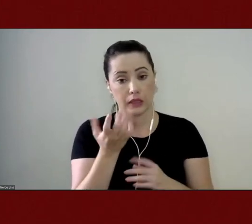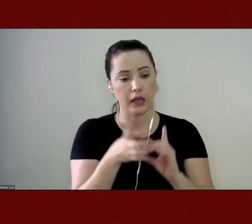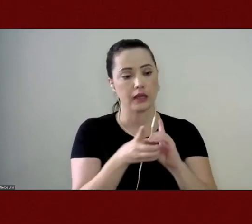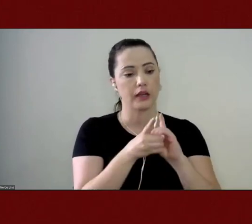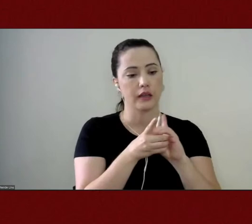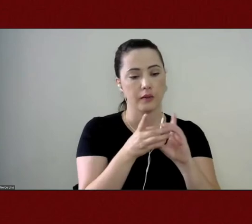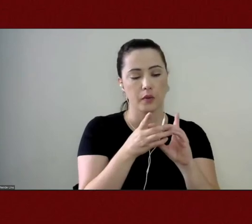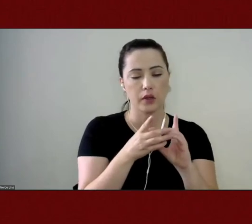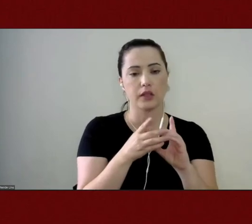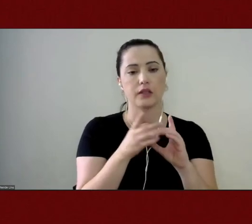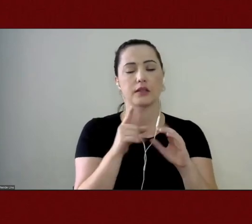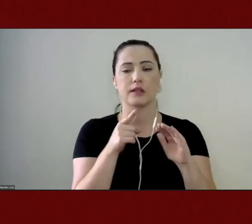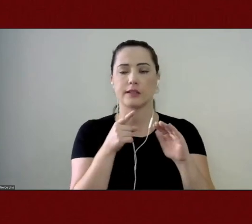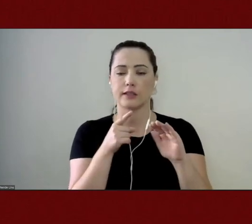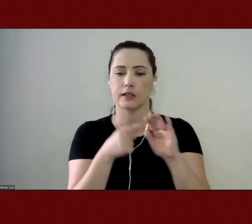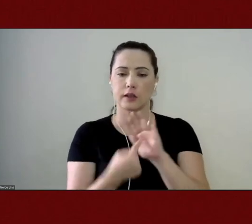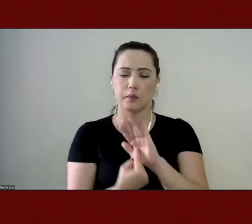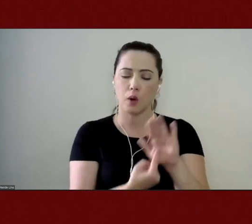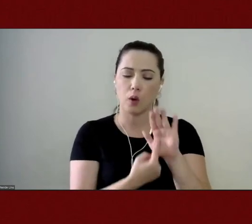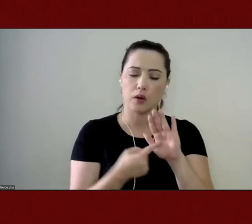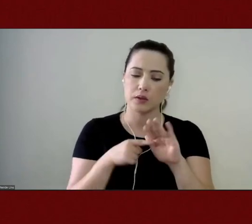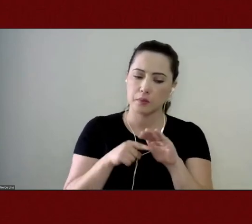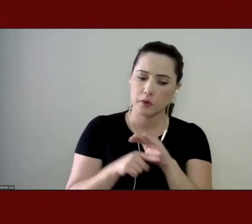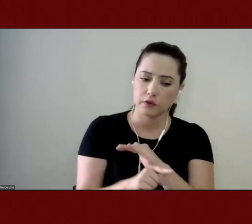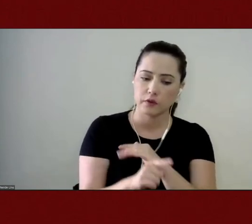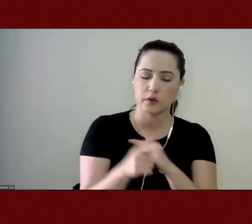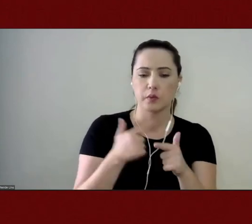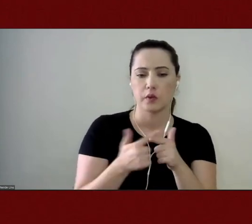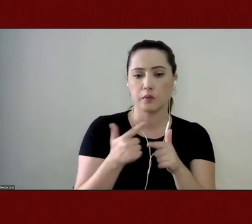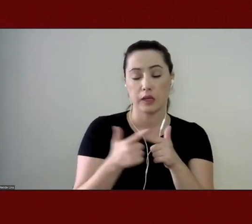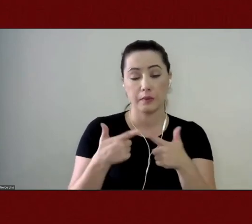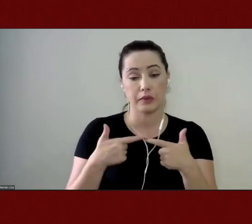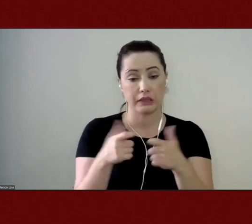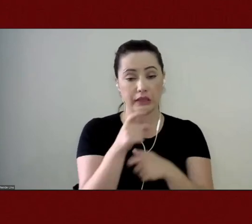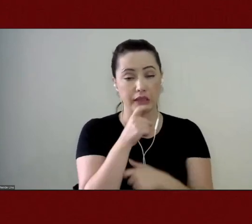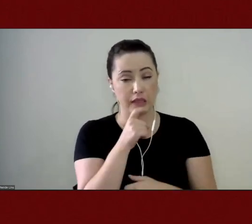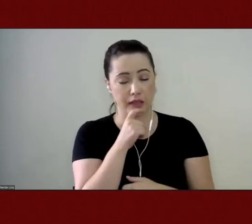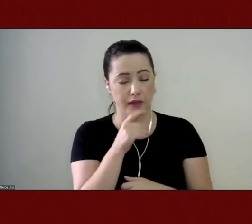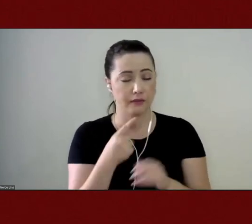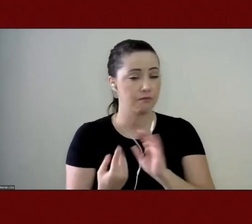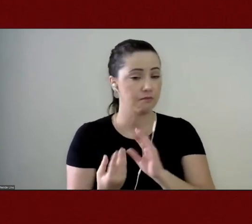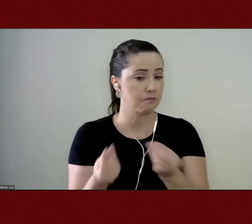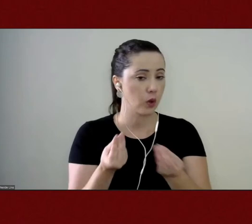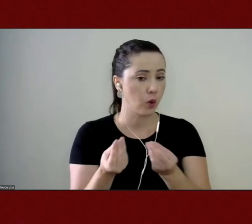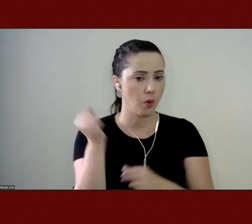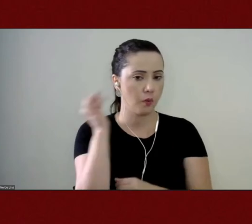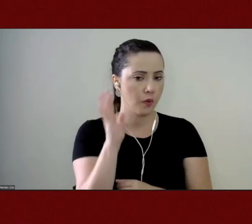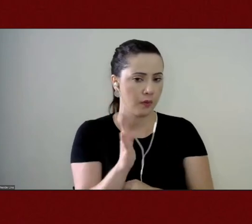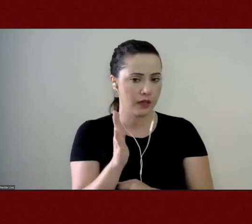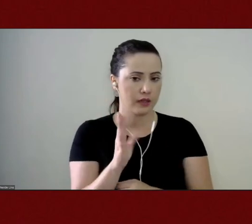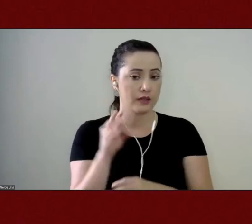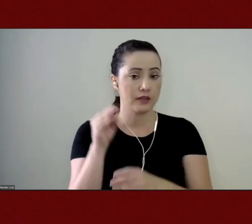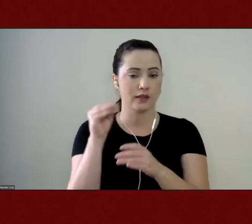Guerra Fria, levam em conta de maneira realista que o Brasil está inserido na área de influência americana e que uma